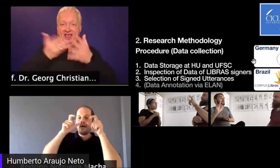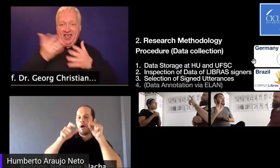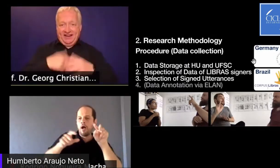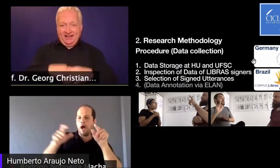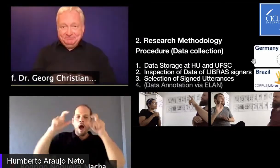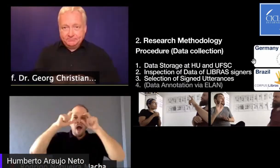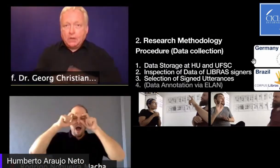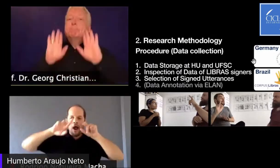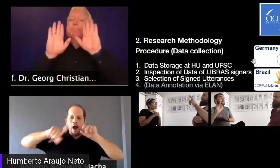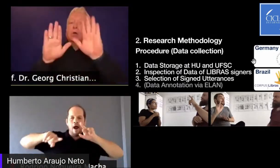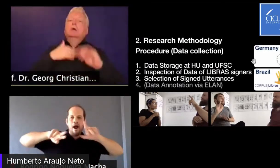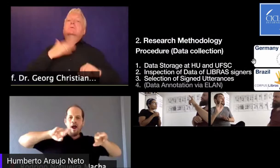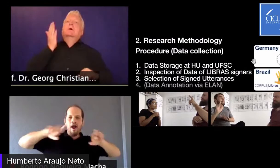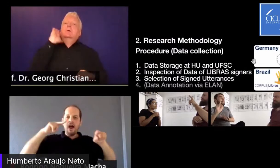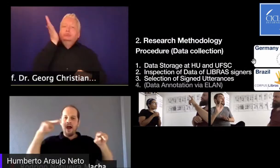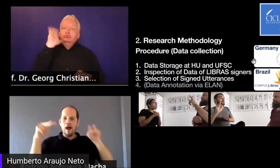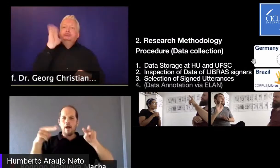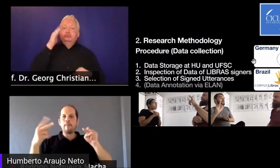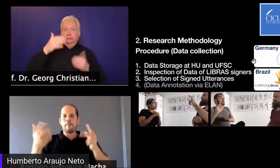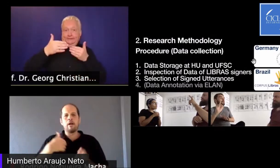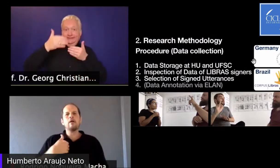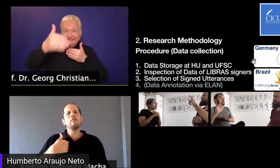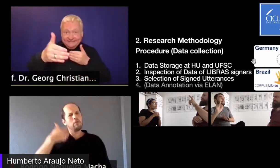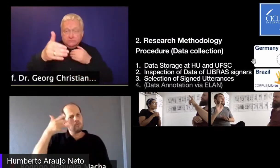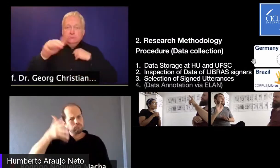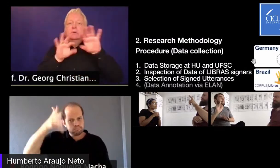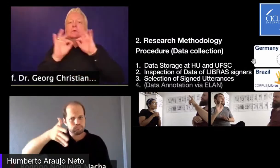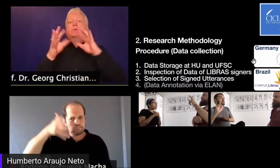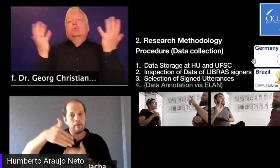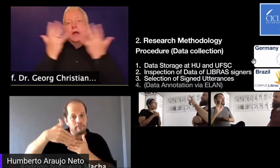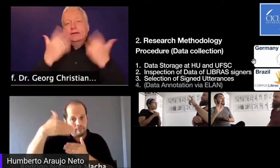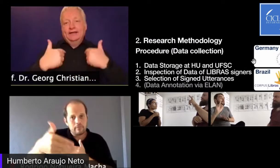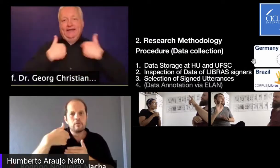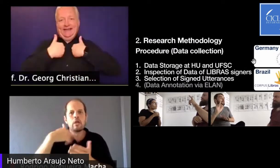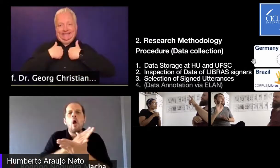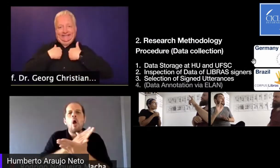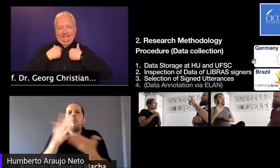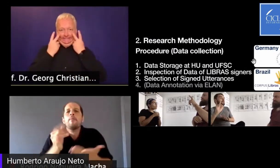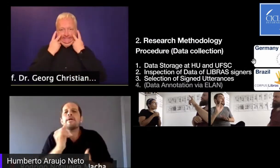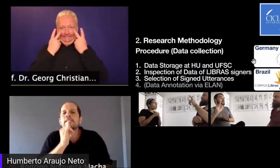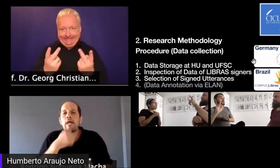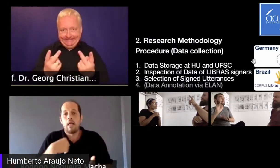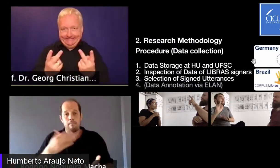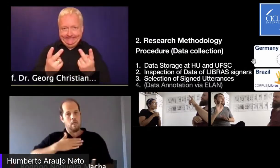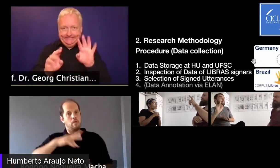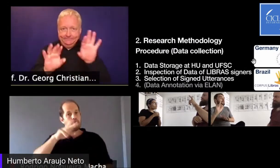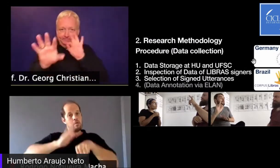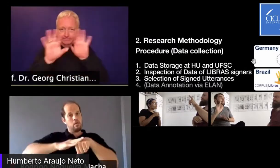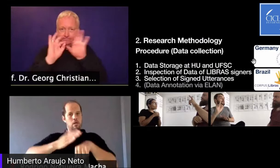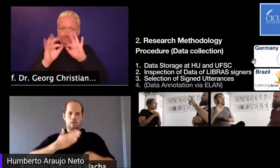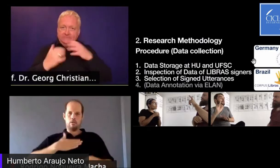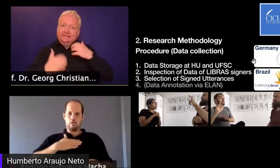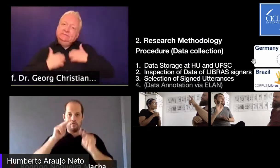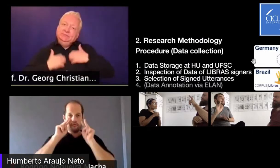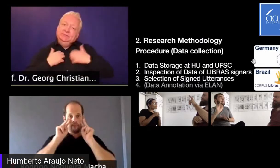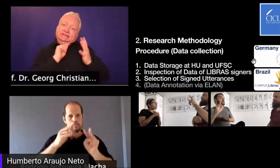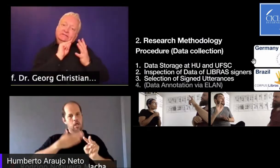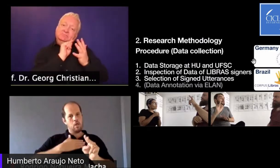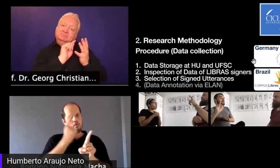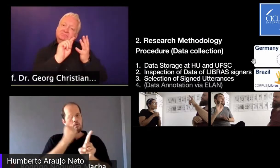para a gente ter um estudo mais preciso. Então, esses diversos olhares são bastante importantes